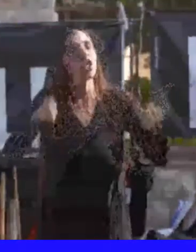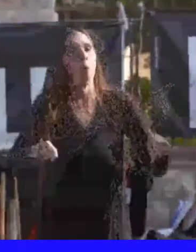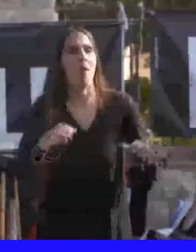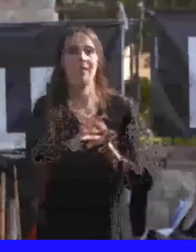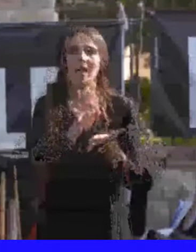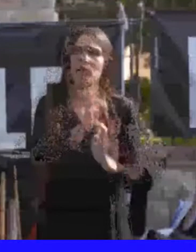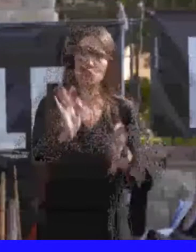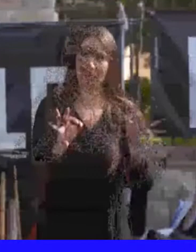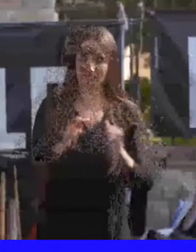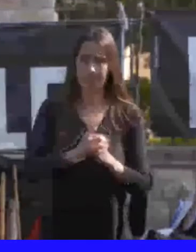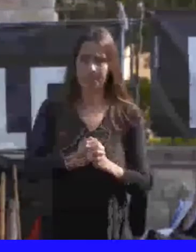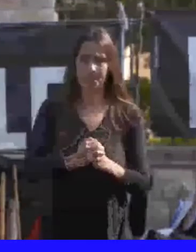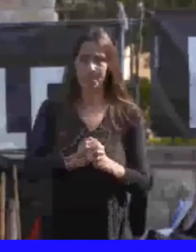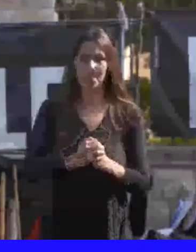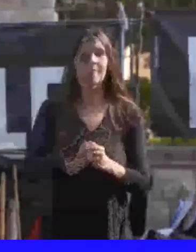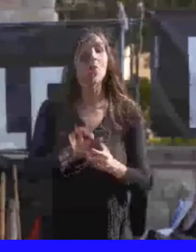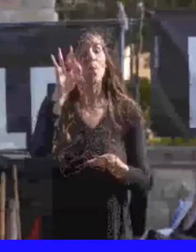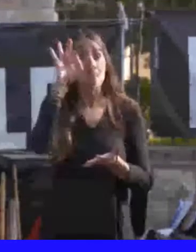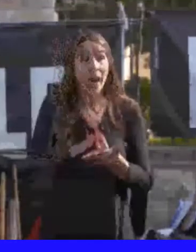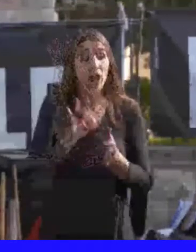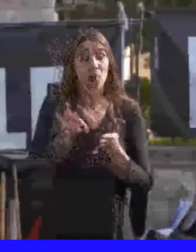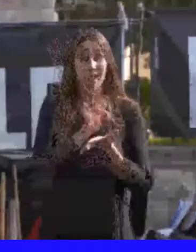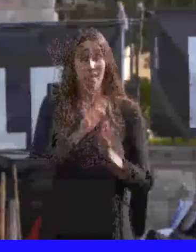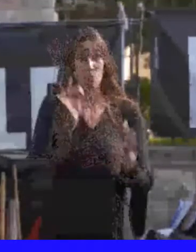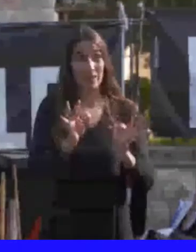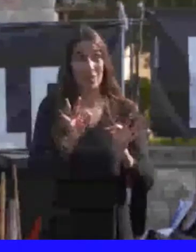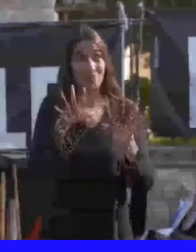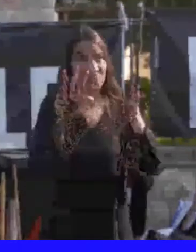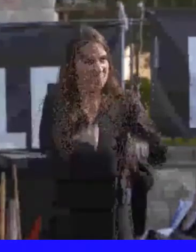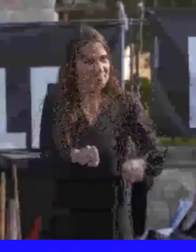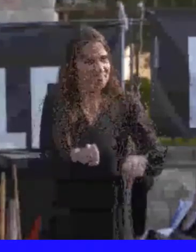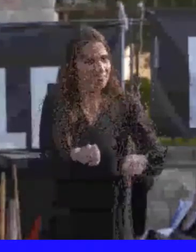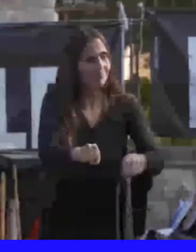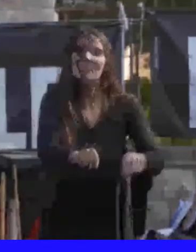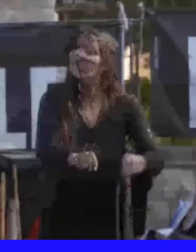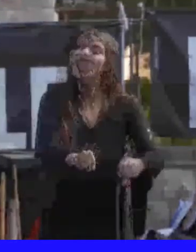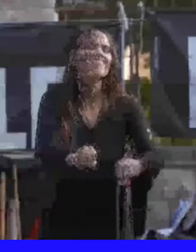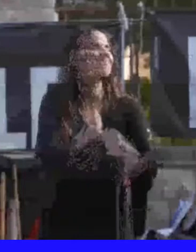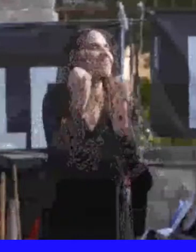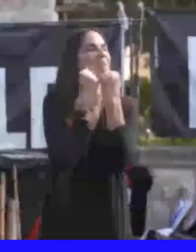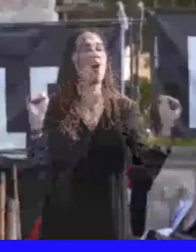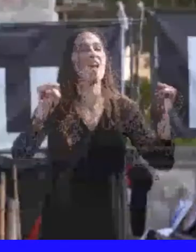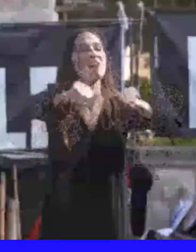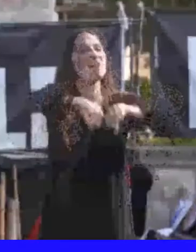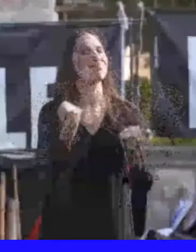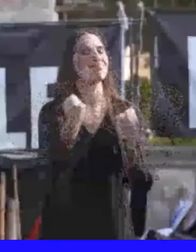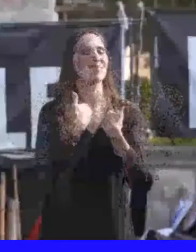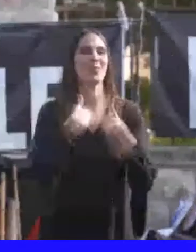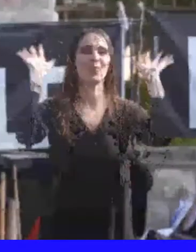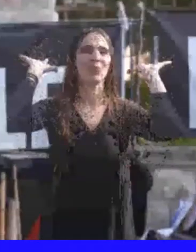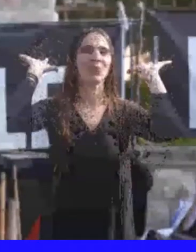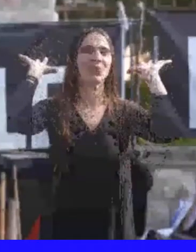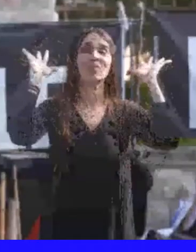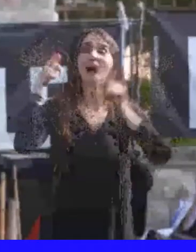המשפטים. ברגע שמשרד המשפטים ייפול לידיהם, זו סופה של הדמוקרטיה.